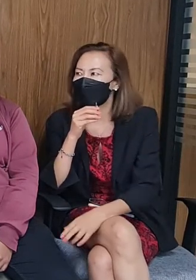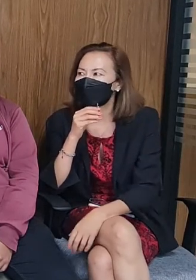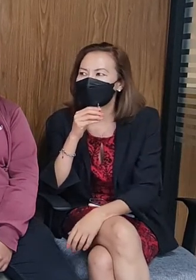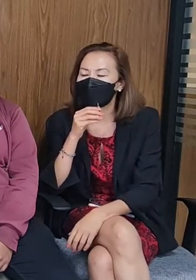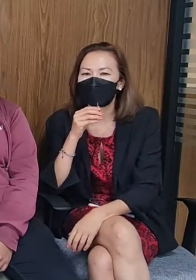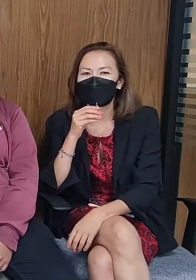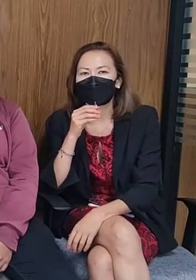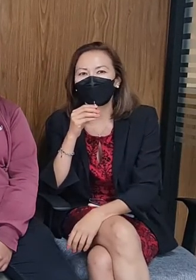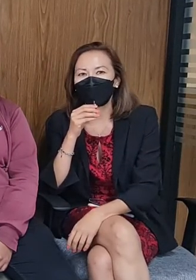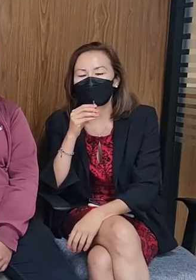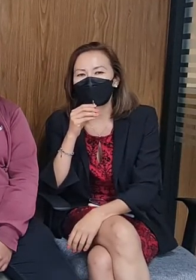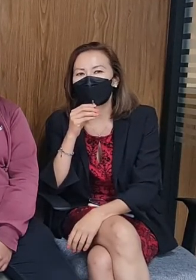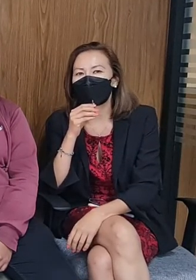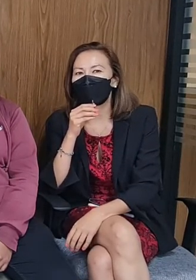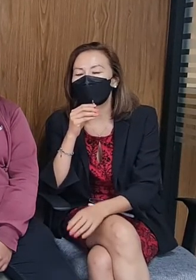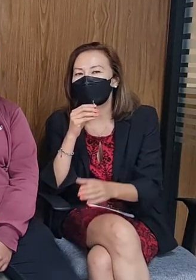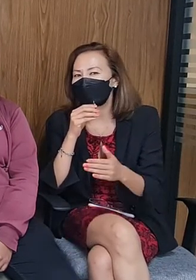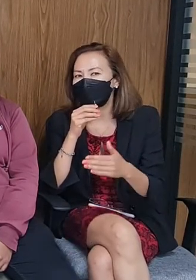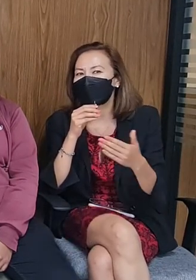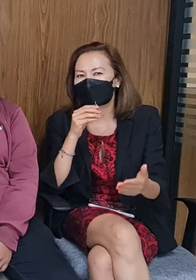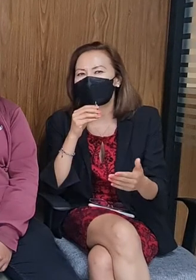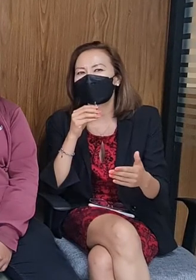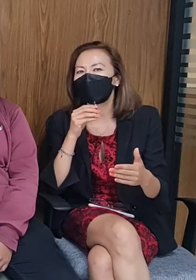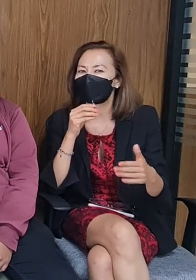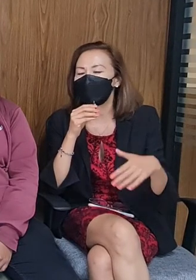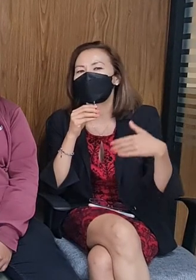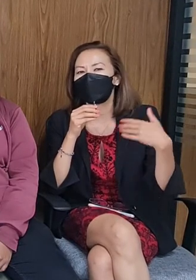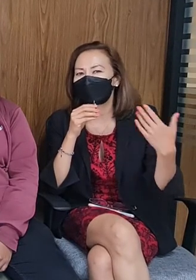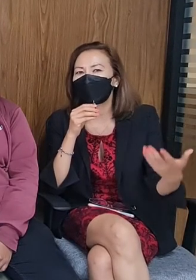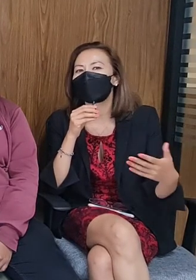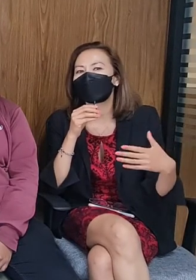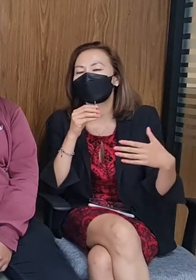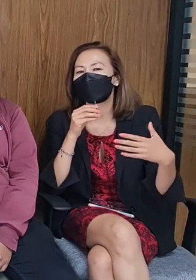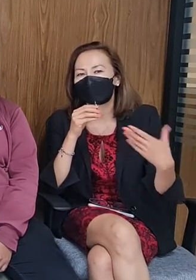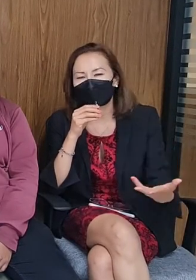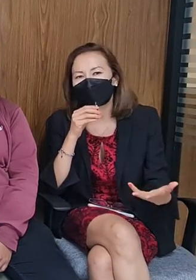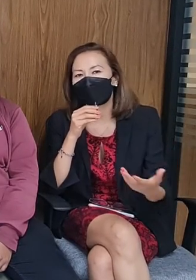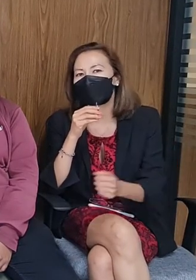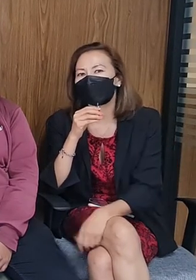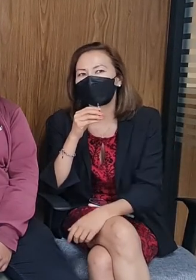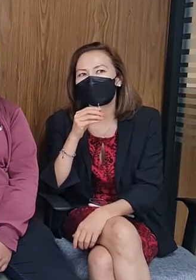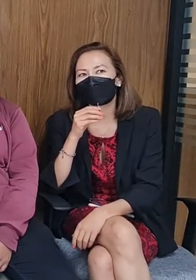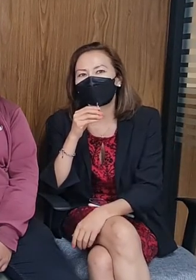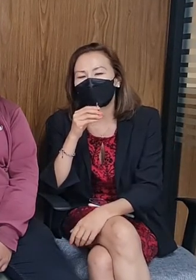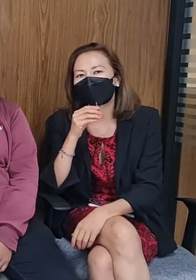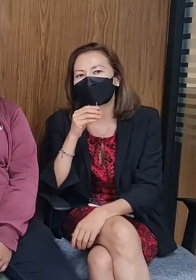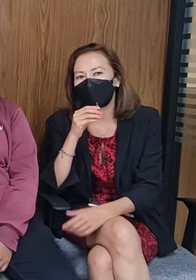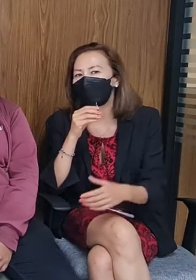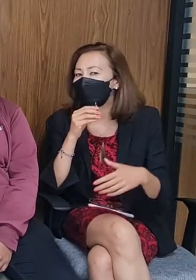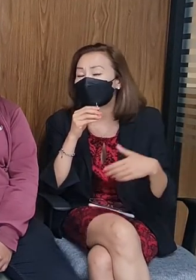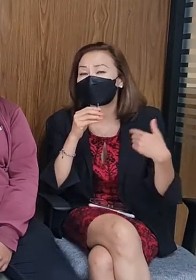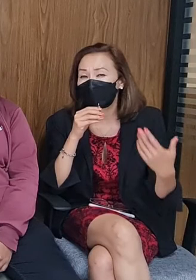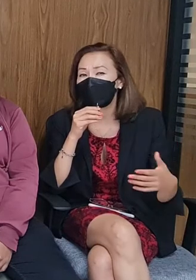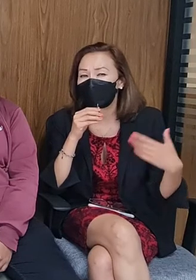que están teniendo. Entonces ahora hay una etapa, después viene la etapa de Inteligencia Artificial donde